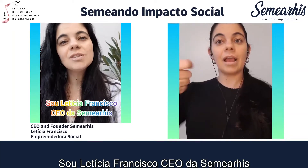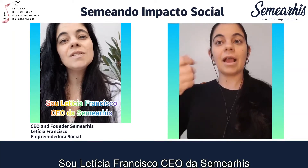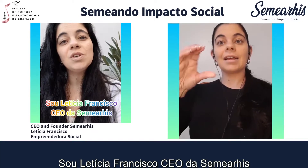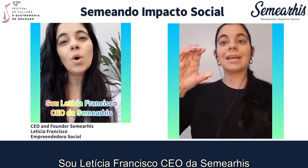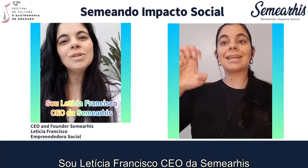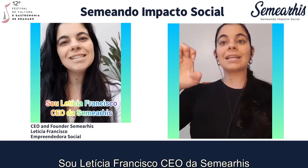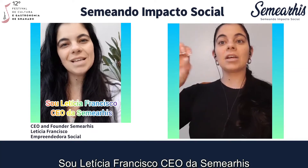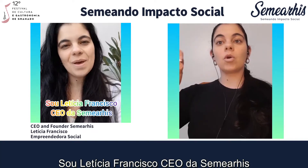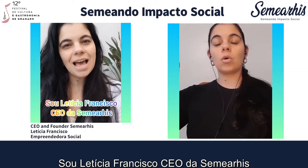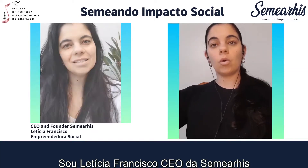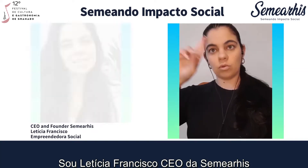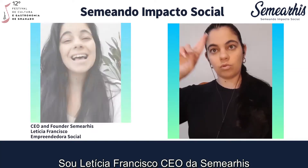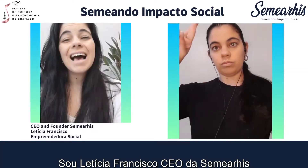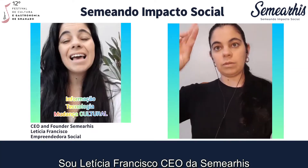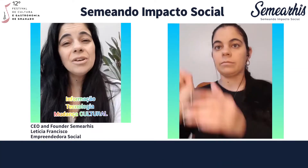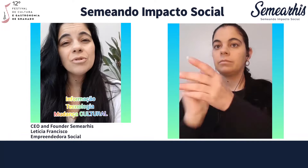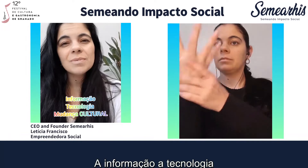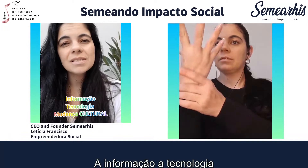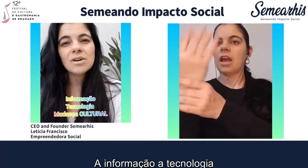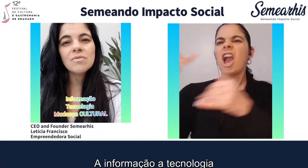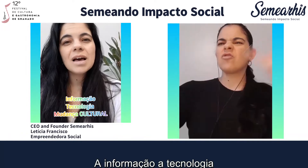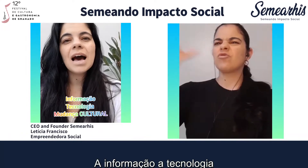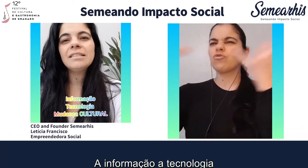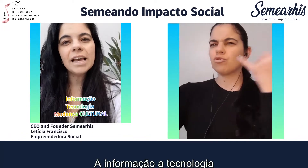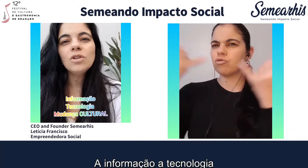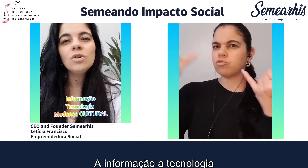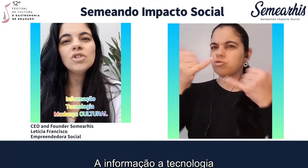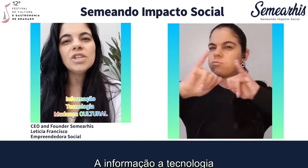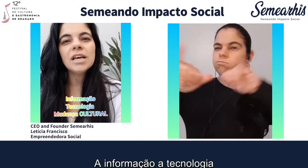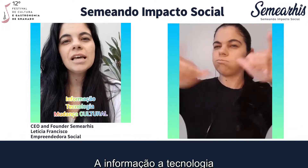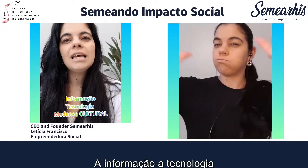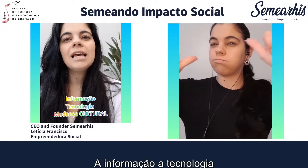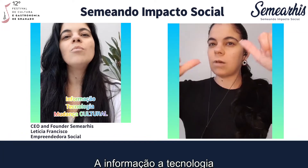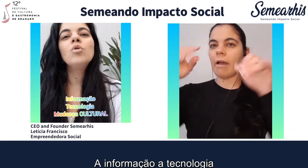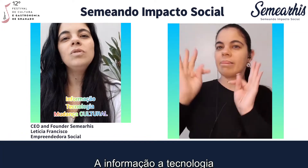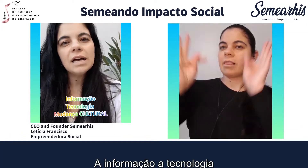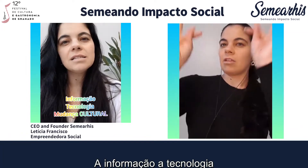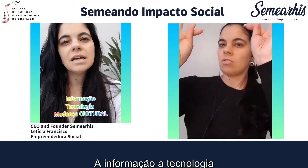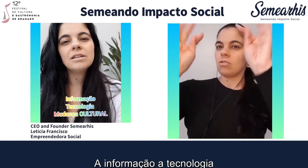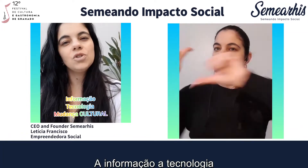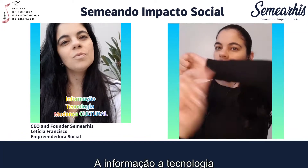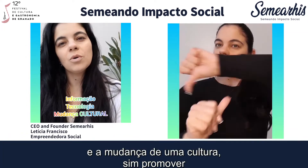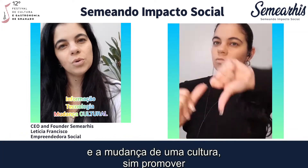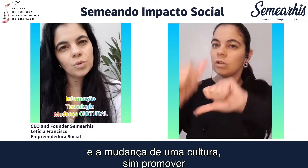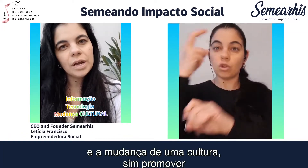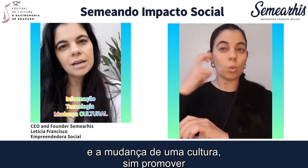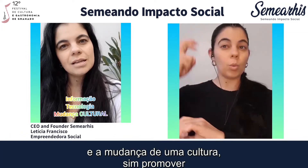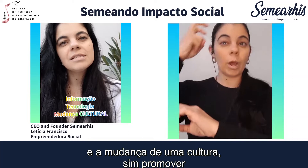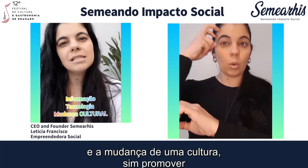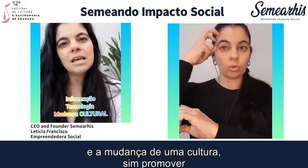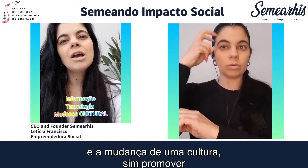Francisco, CEO da Semeares. A informação, a tecnologia e a mudança de uma